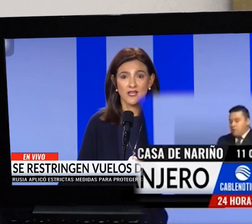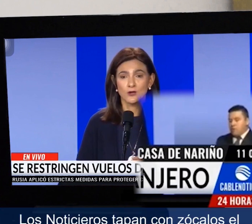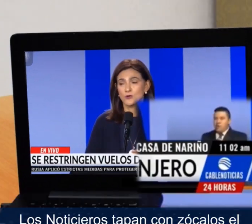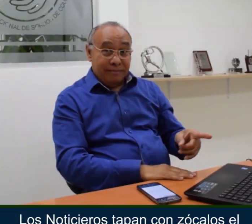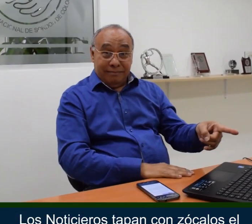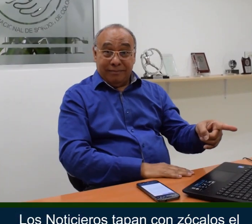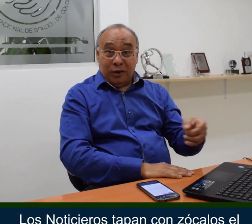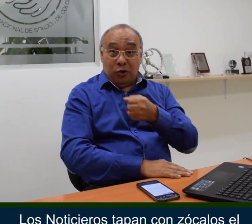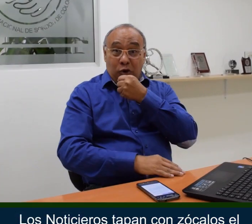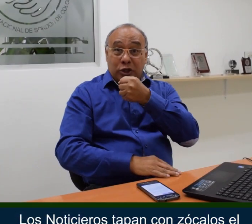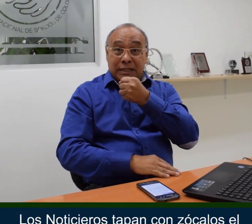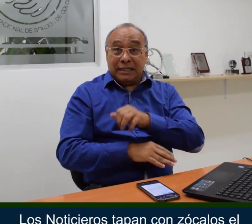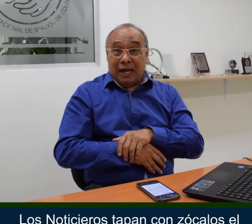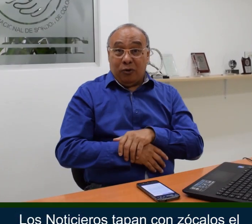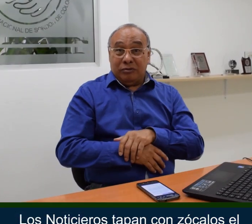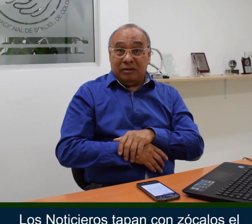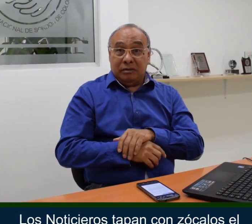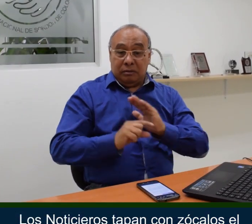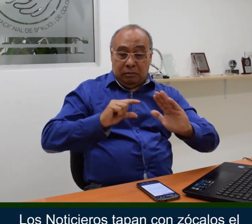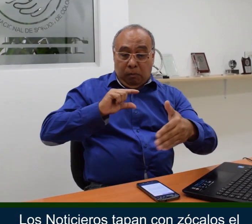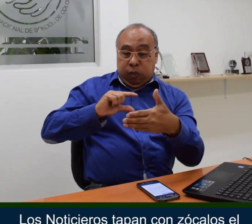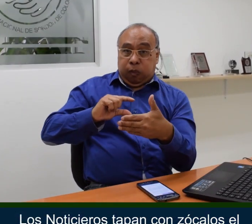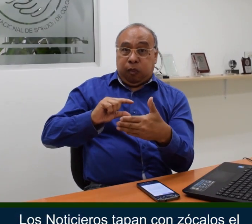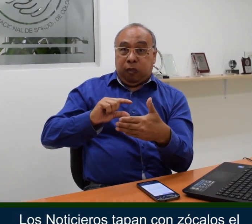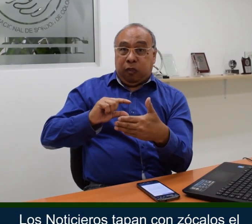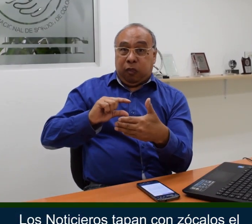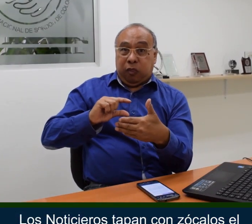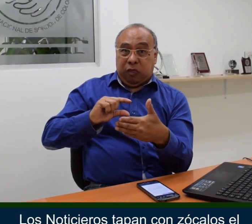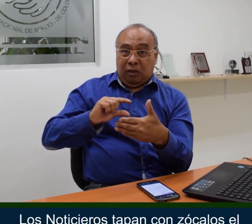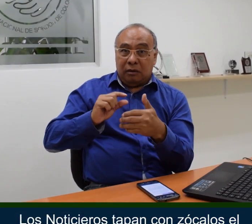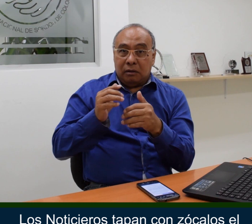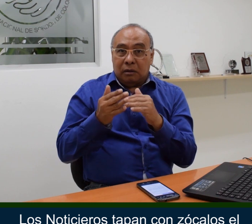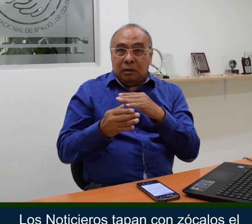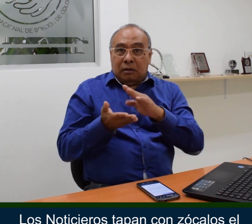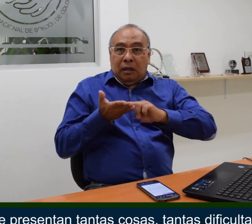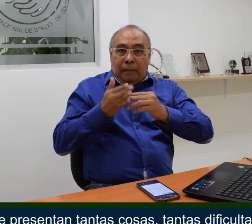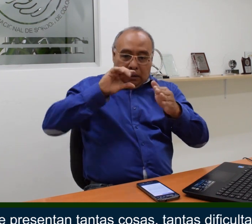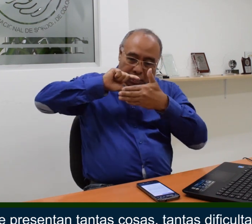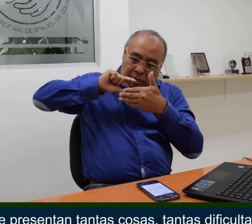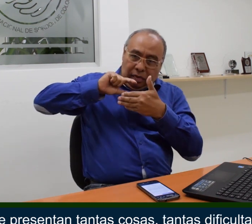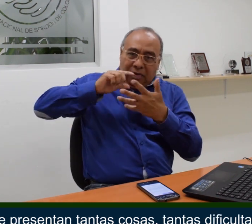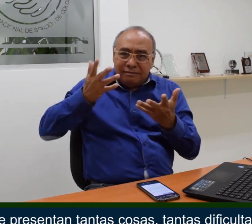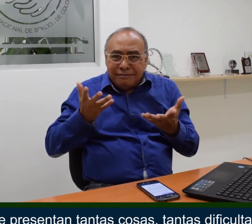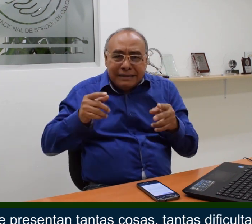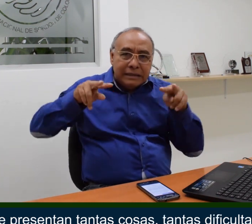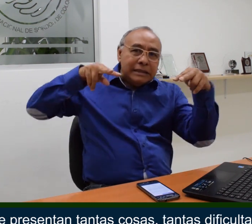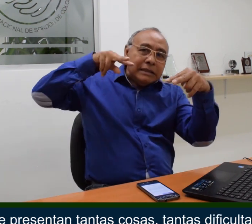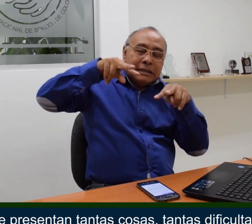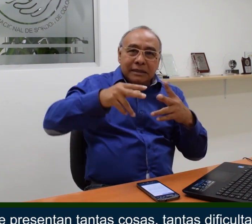Los noticieros tapan con zócalos el servicio de interpretación y no podemos verlo. Se presentan tantas cosas,